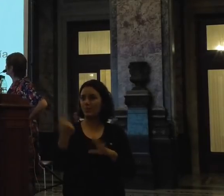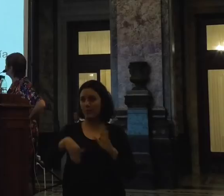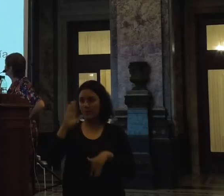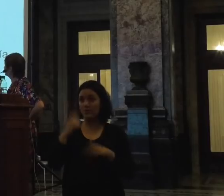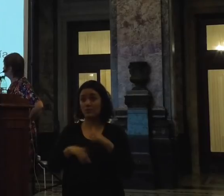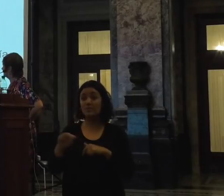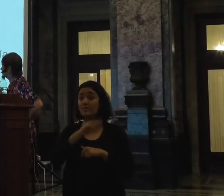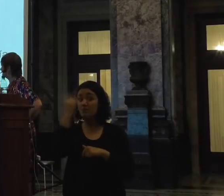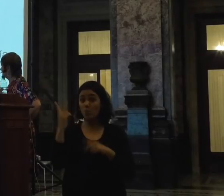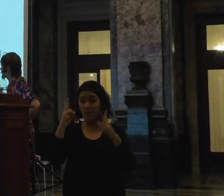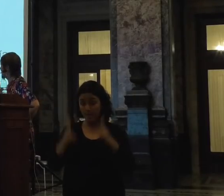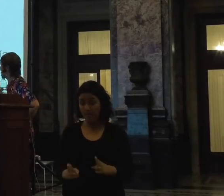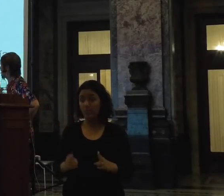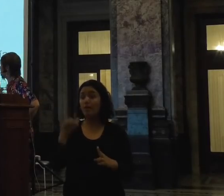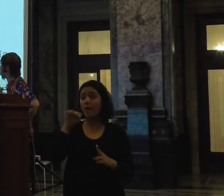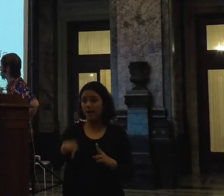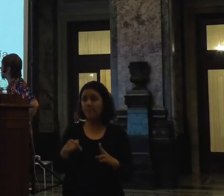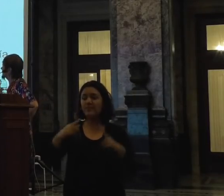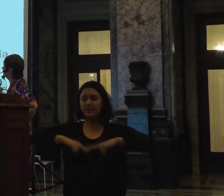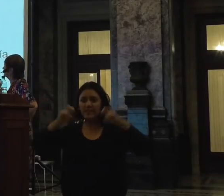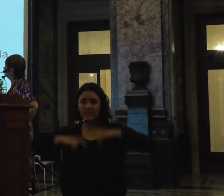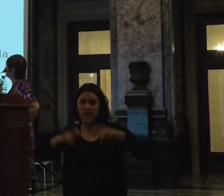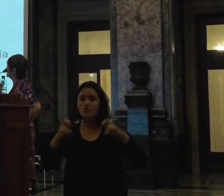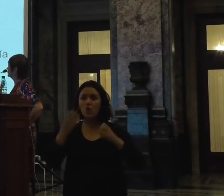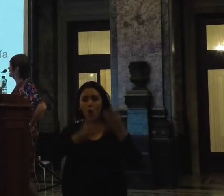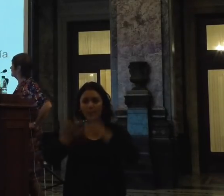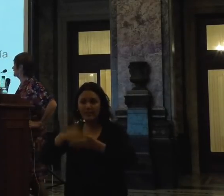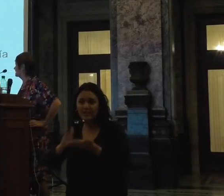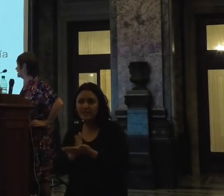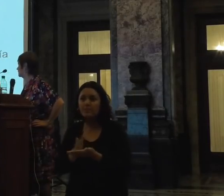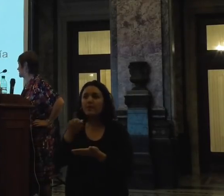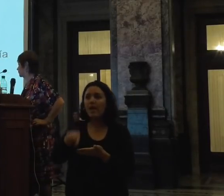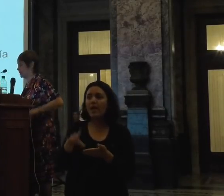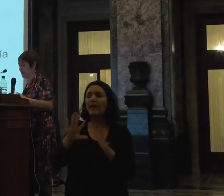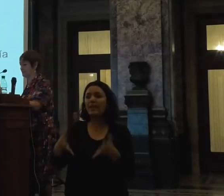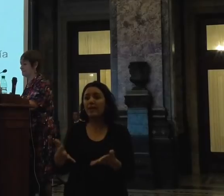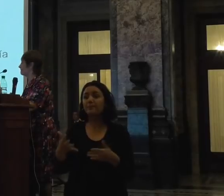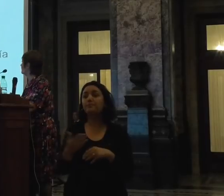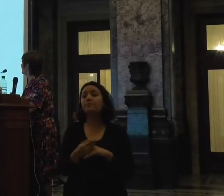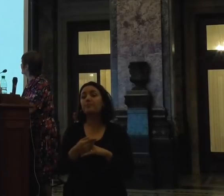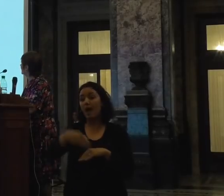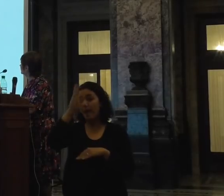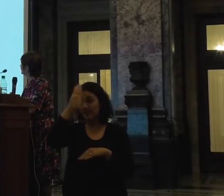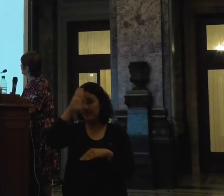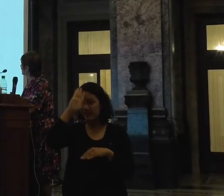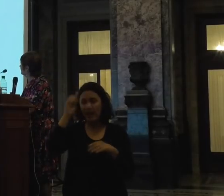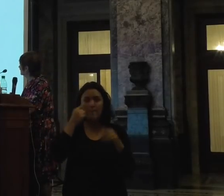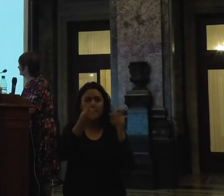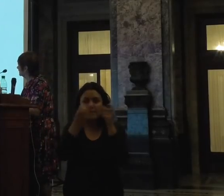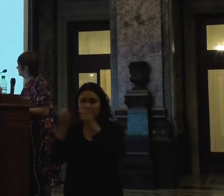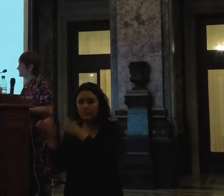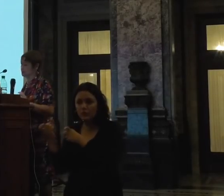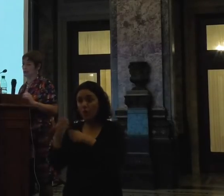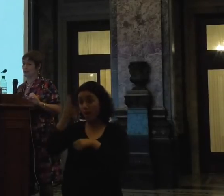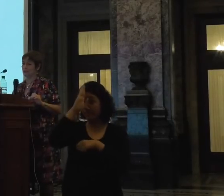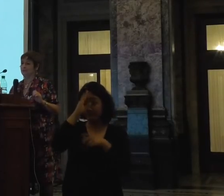parte que les quiero decir de investigación translacional rápido tiene que ver con la atención y el aprendizaje perceptual. Entonces, el